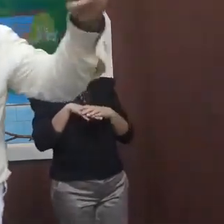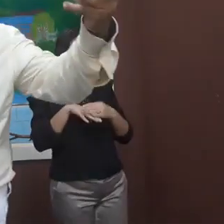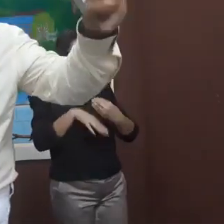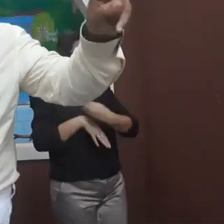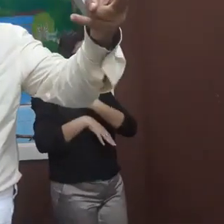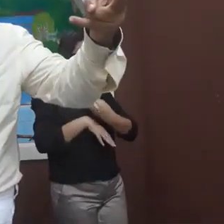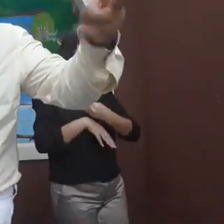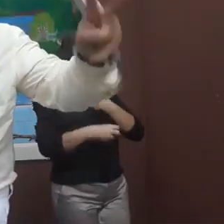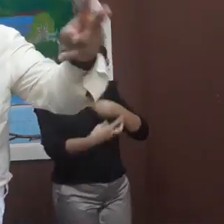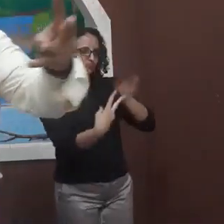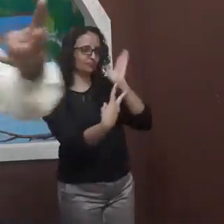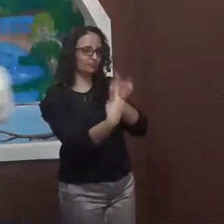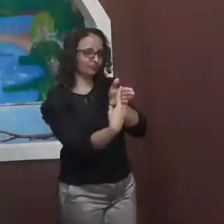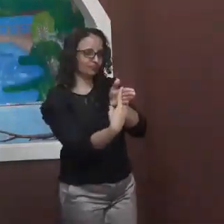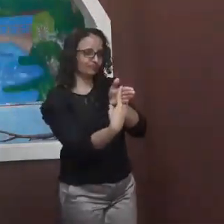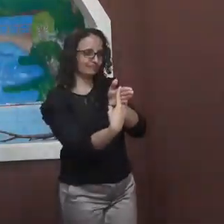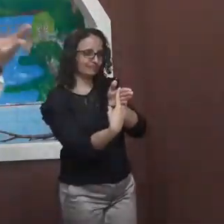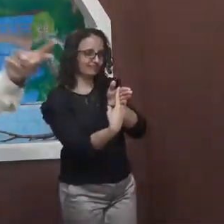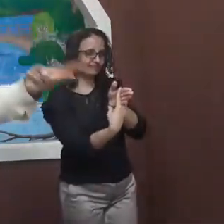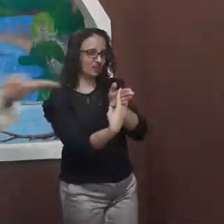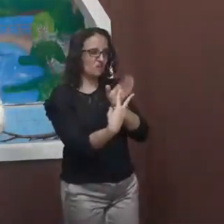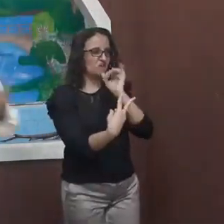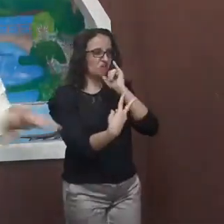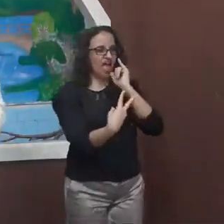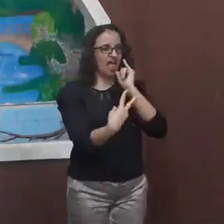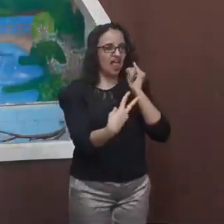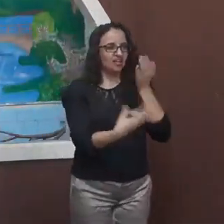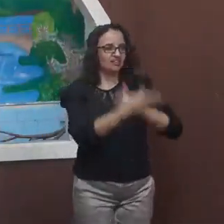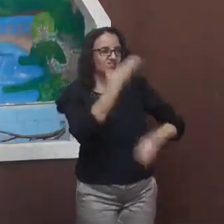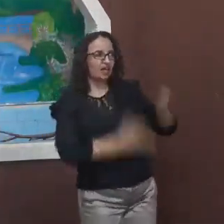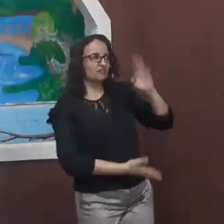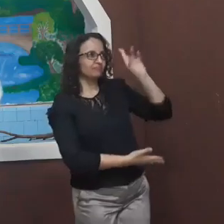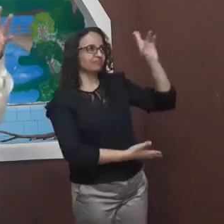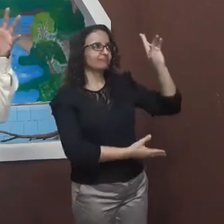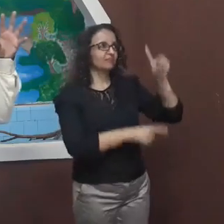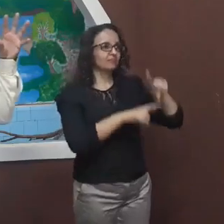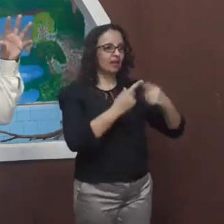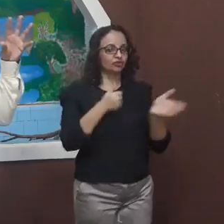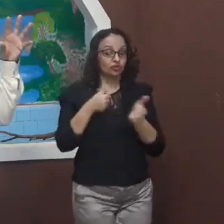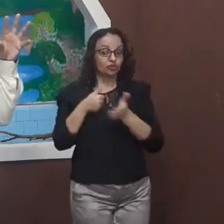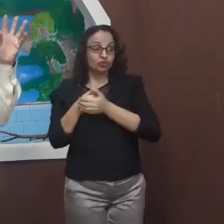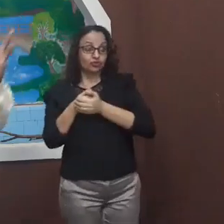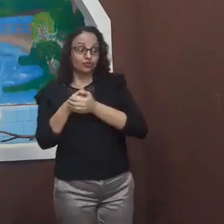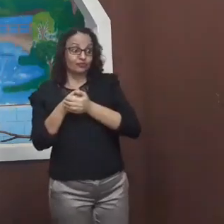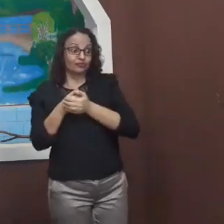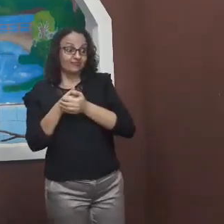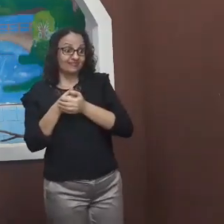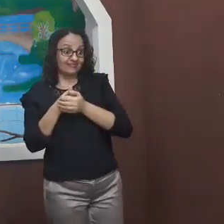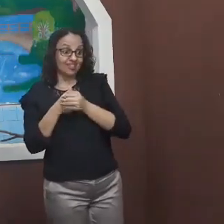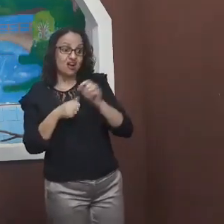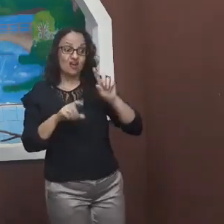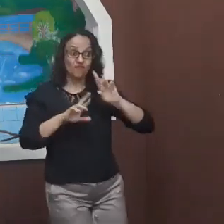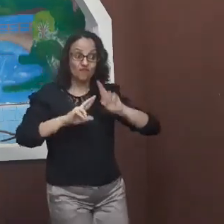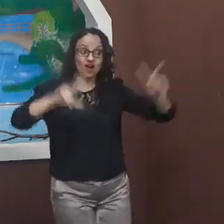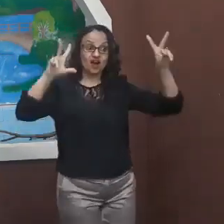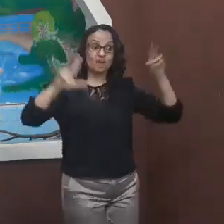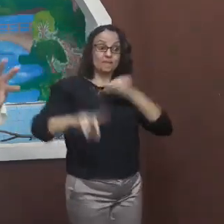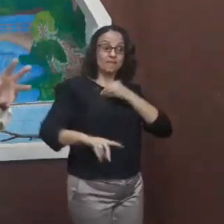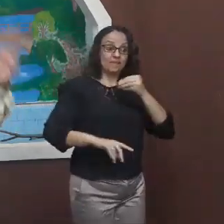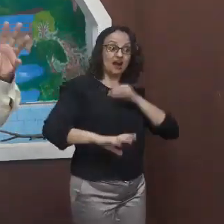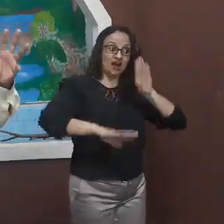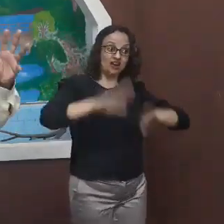vida dupla, uma vida que diz que serve ao Senhor, mas longe dos olhos, dos holofotes, daqueles que talvez falam que é